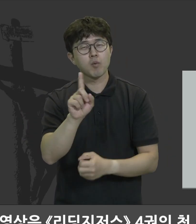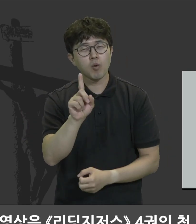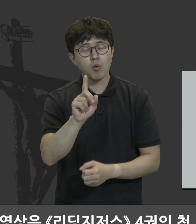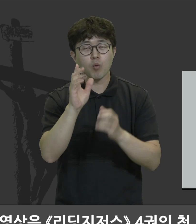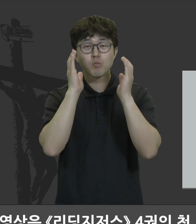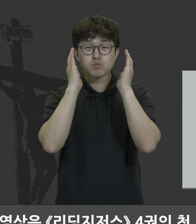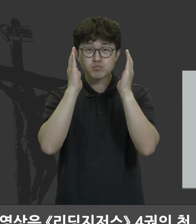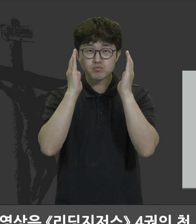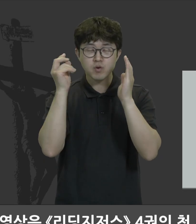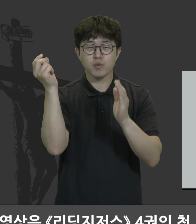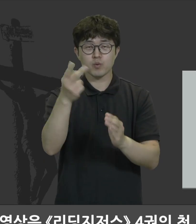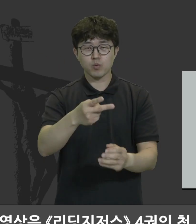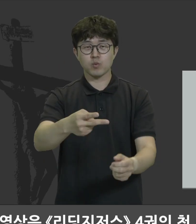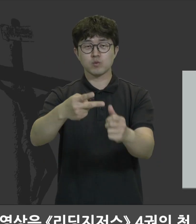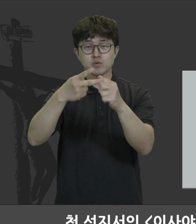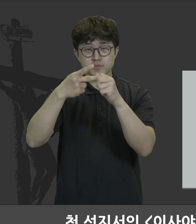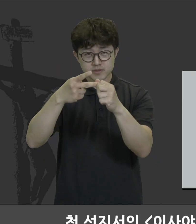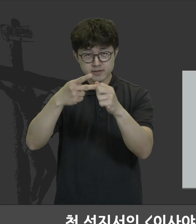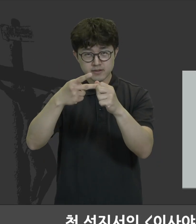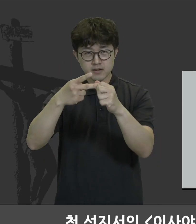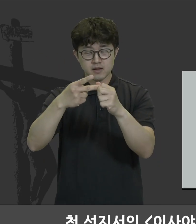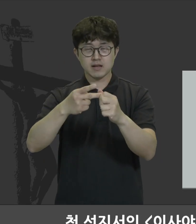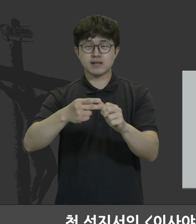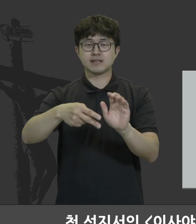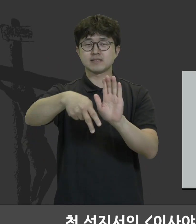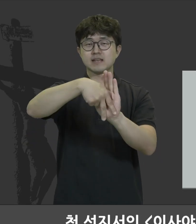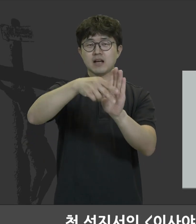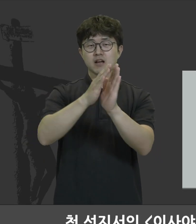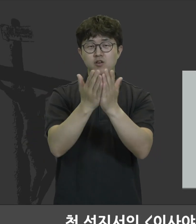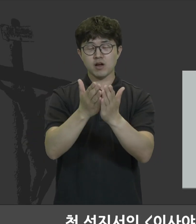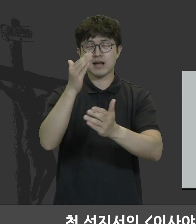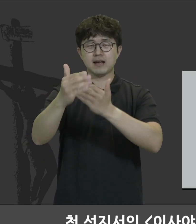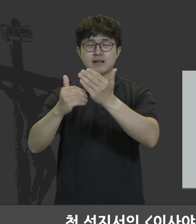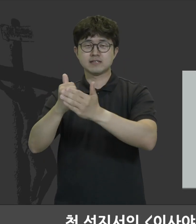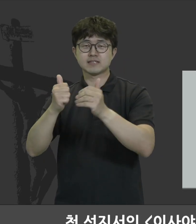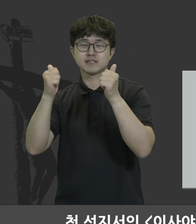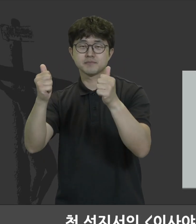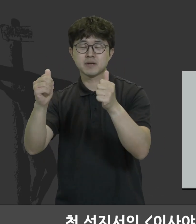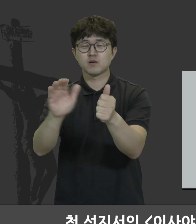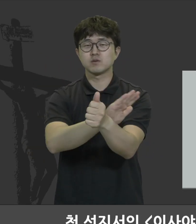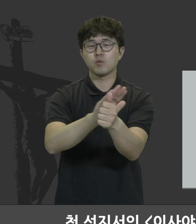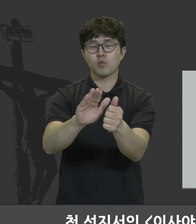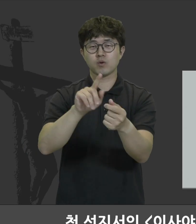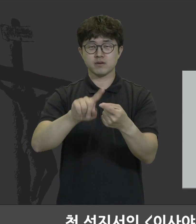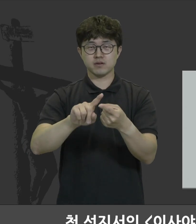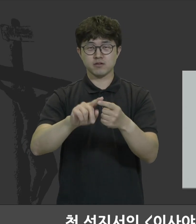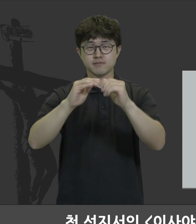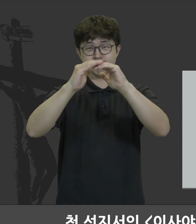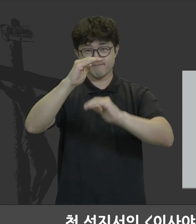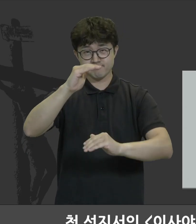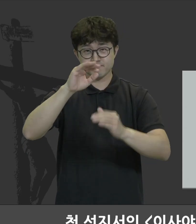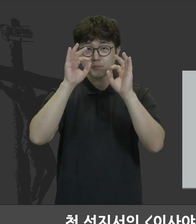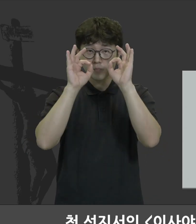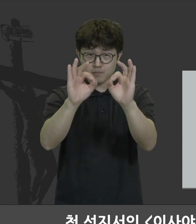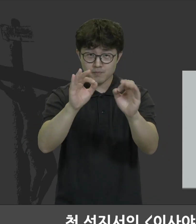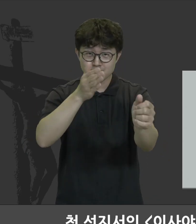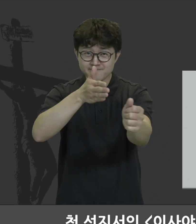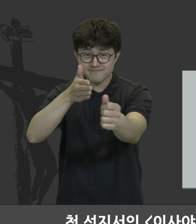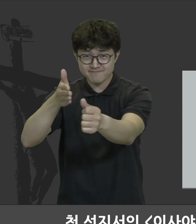이해할 것인지 알아보고 첫 선지서인 이사야서에 나타난 하나님의 심판과 위로의 메시지를